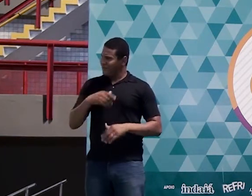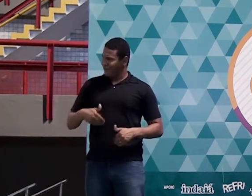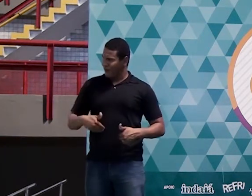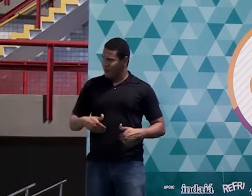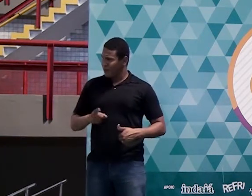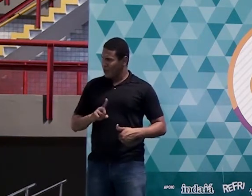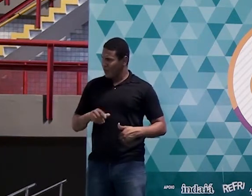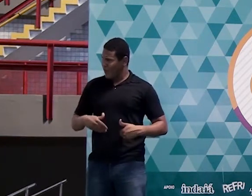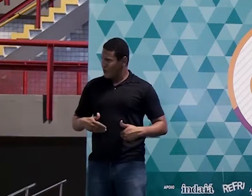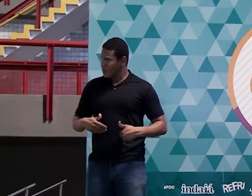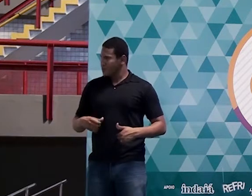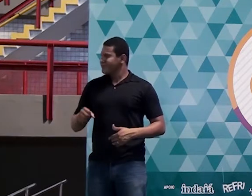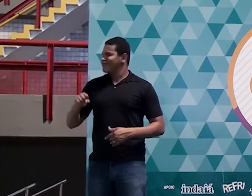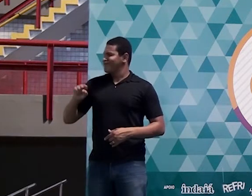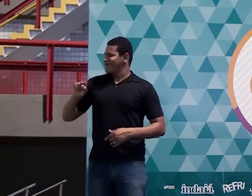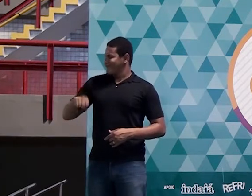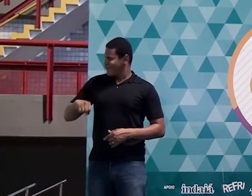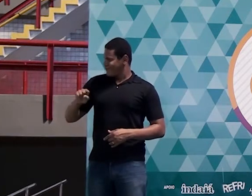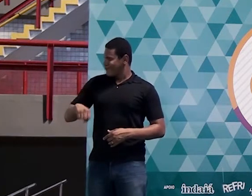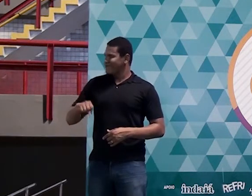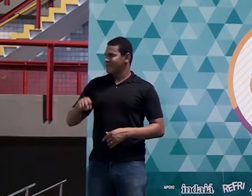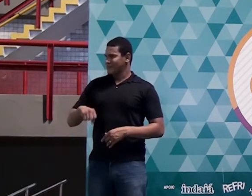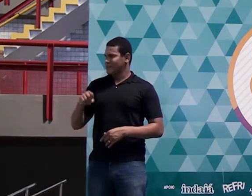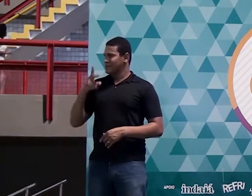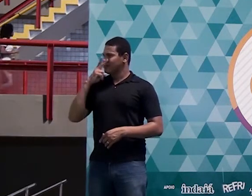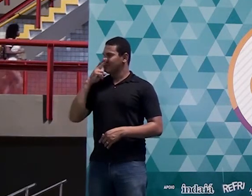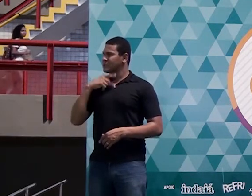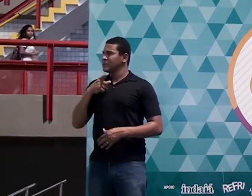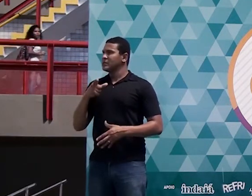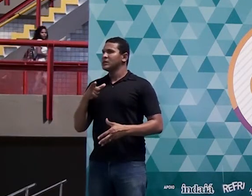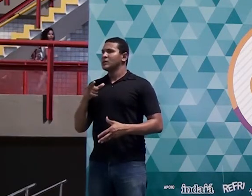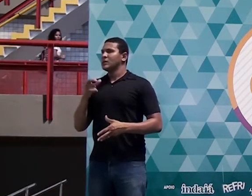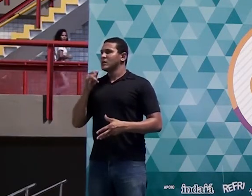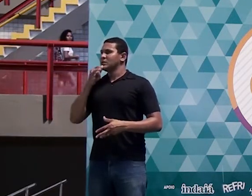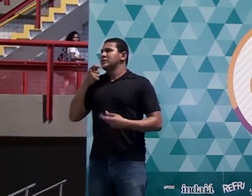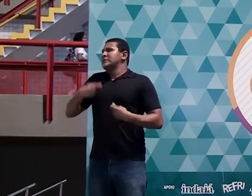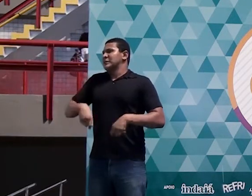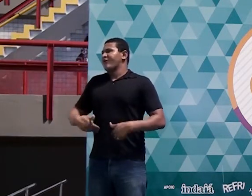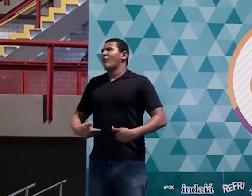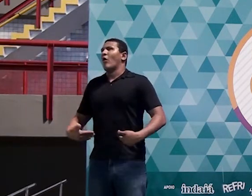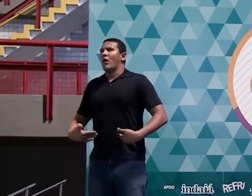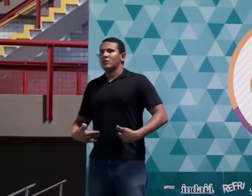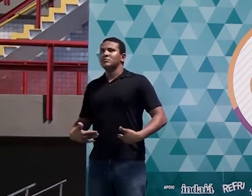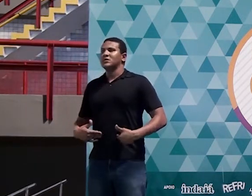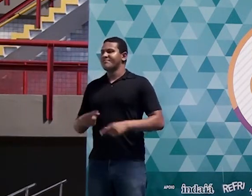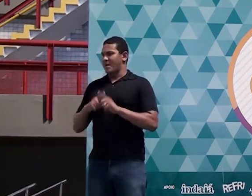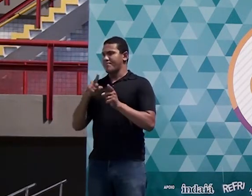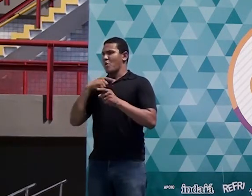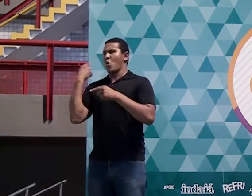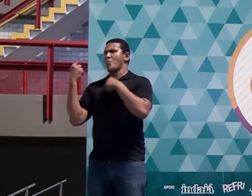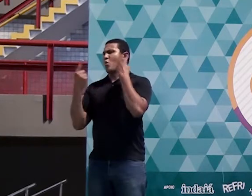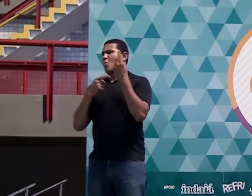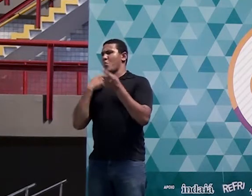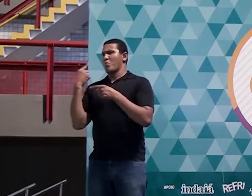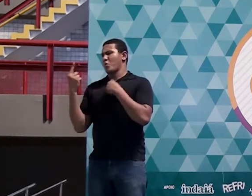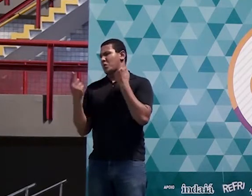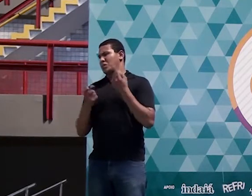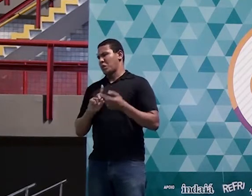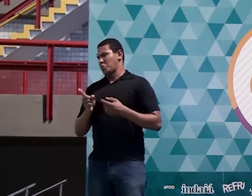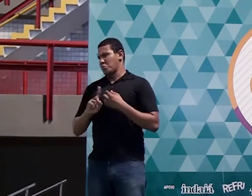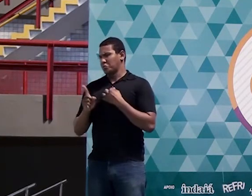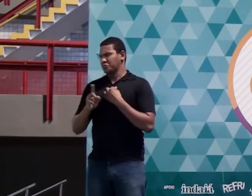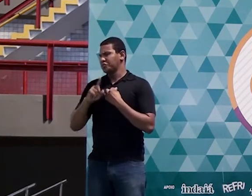Passavam necessidade, mas morrer de fome não era uma coisa completamente